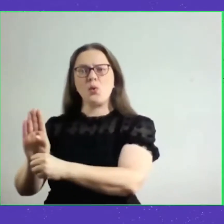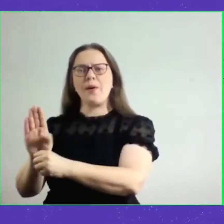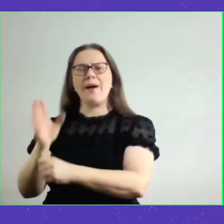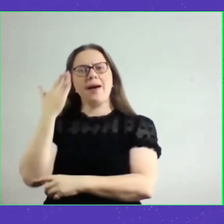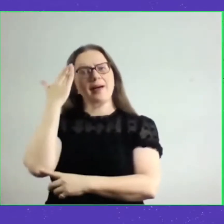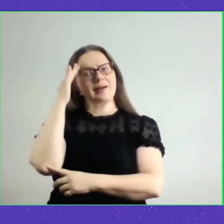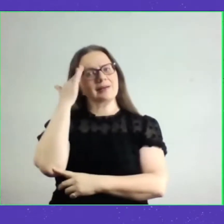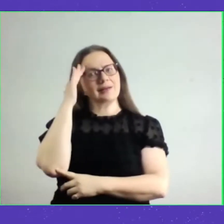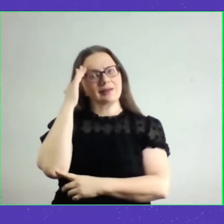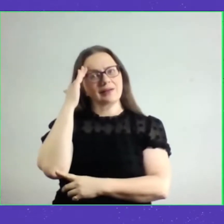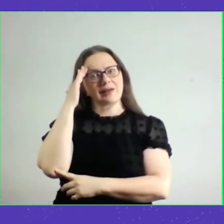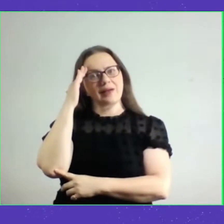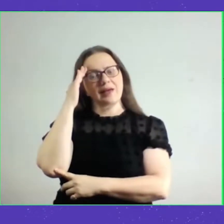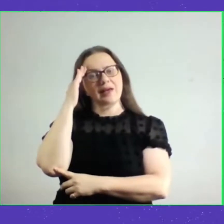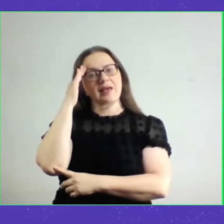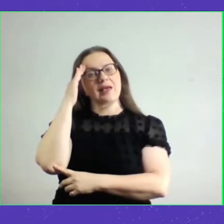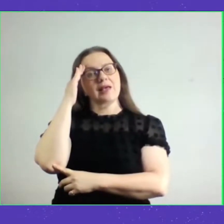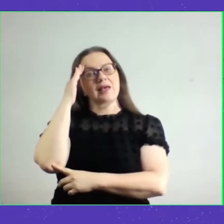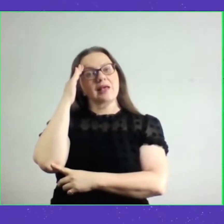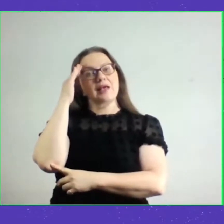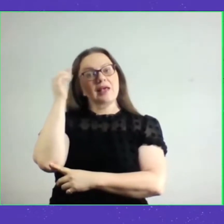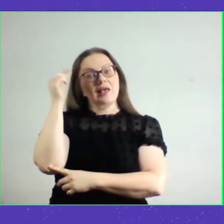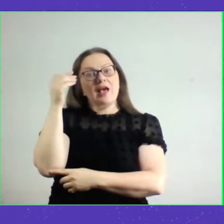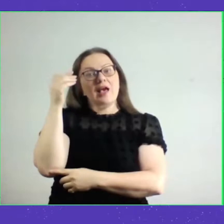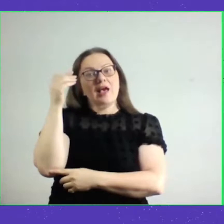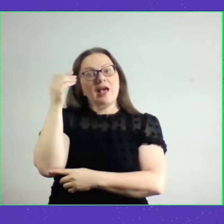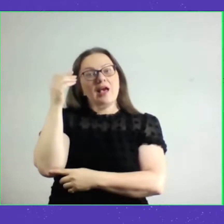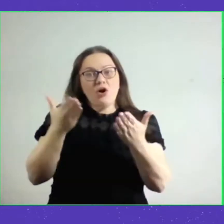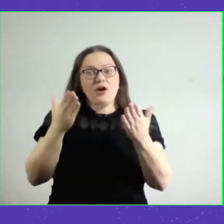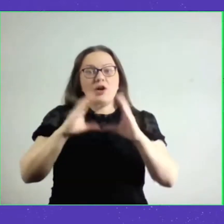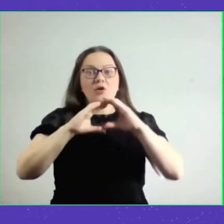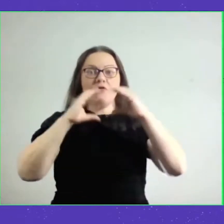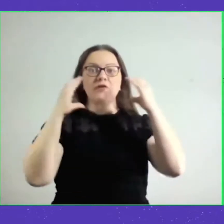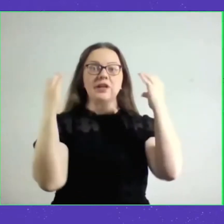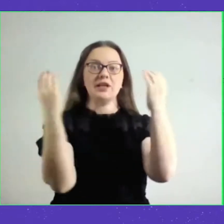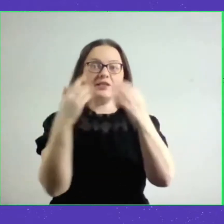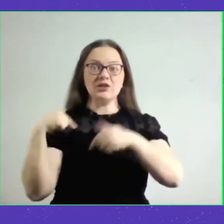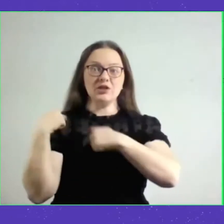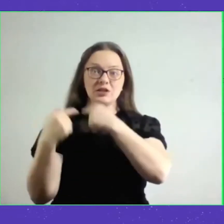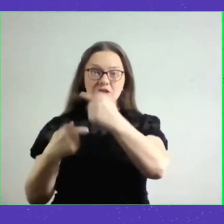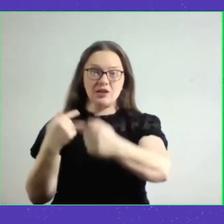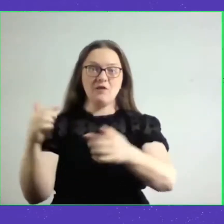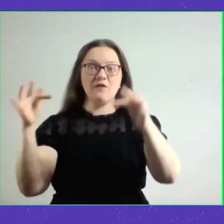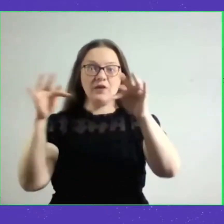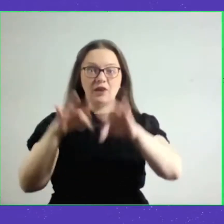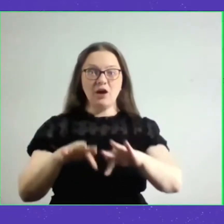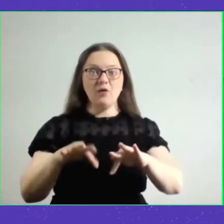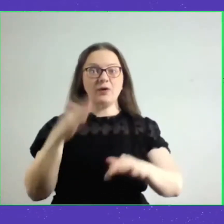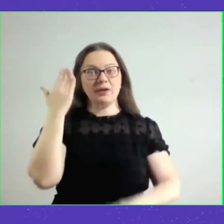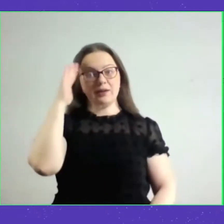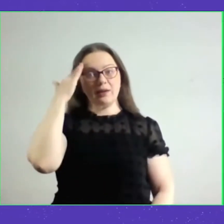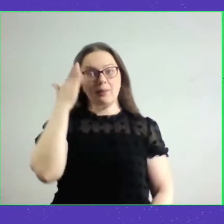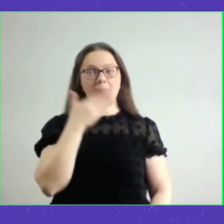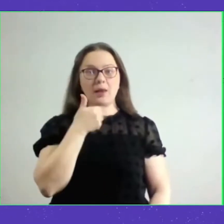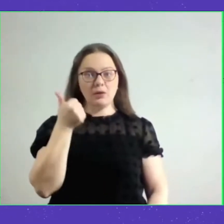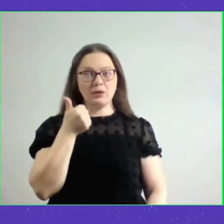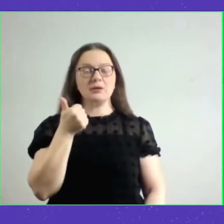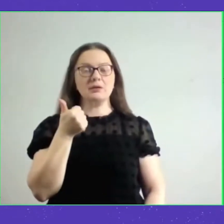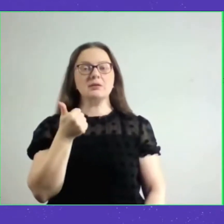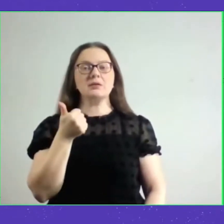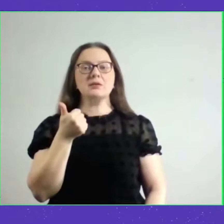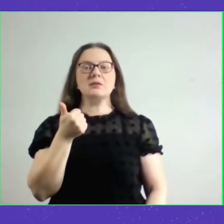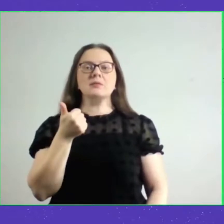nesta conferência Geração Final. E os nossos queridos irmãos que ministraram a